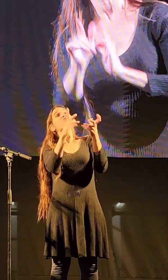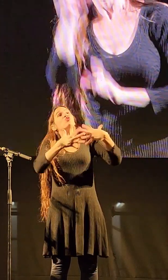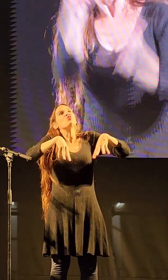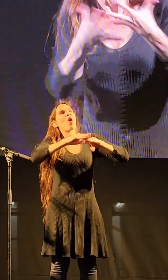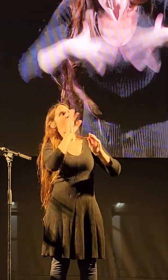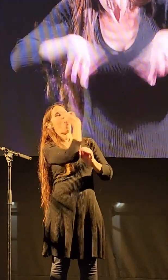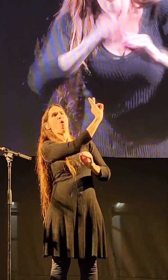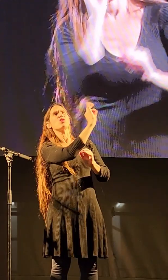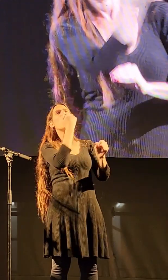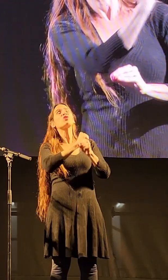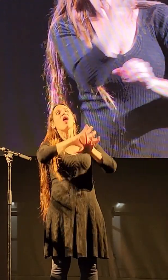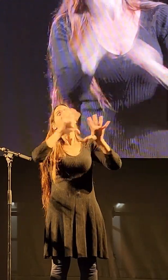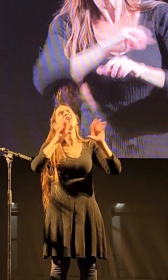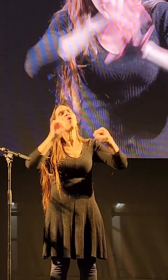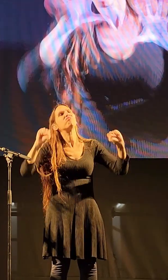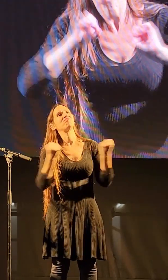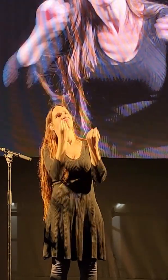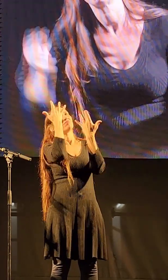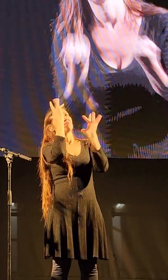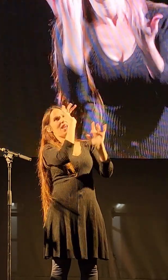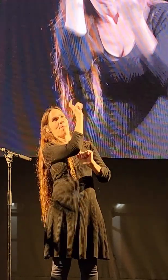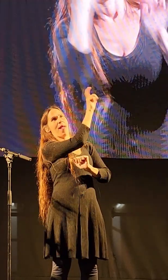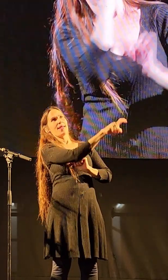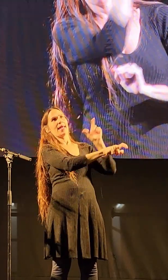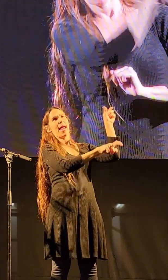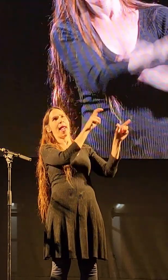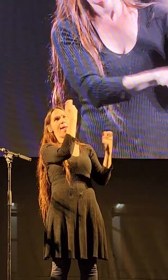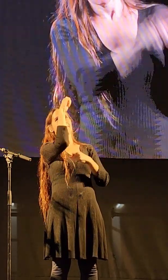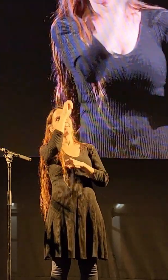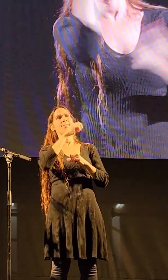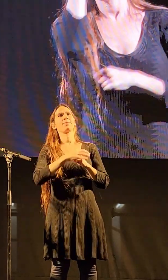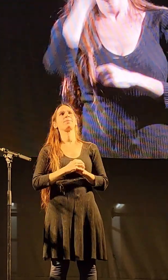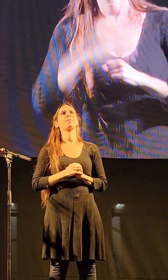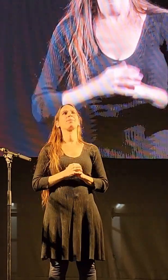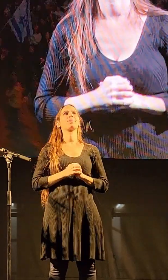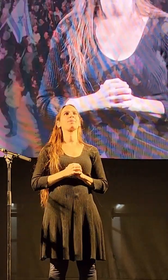שעושות הכל למען יקיריהם.